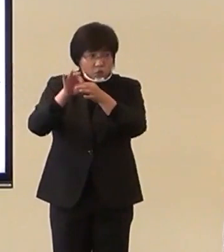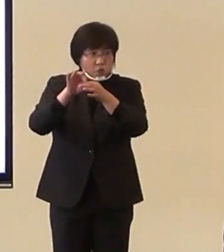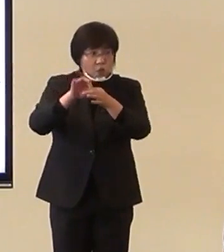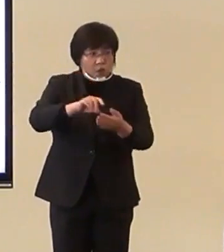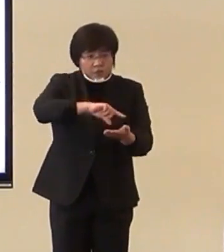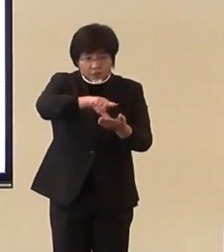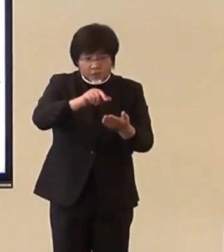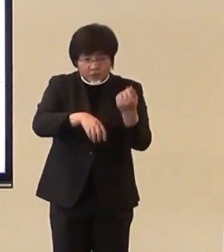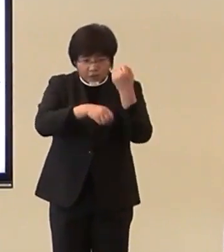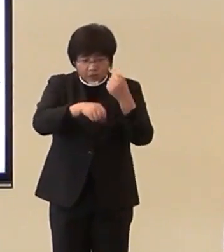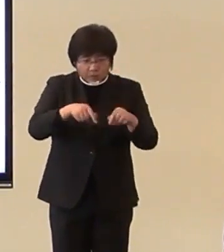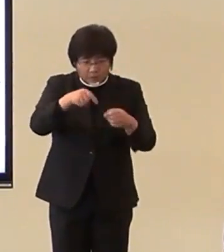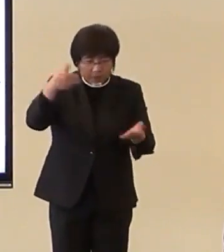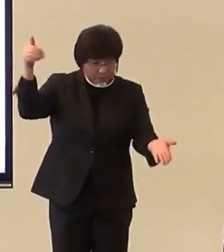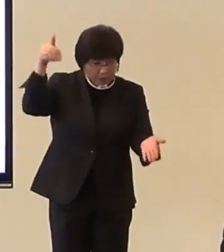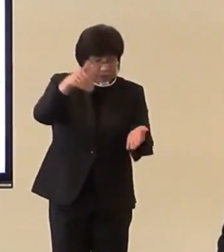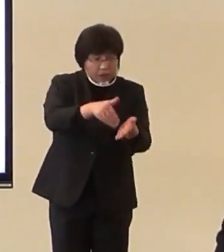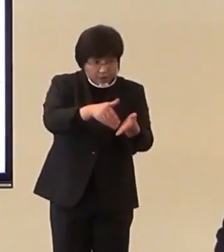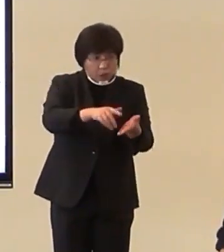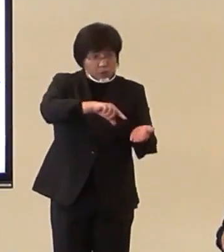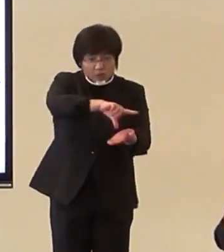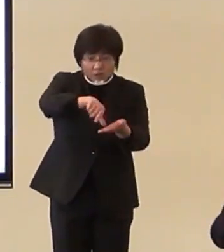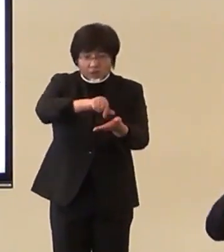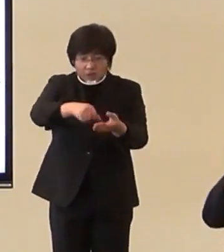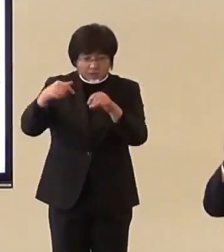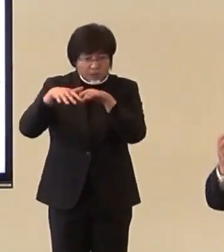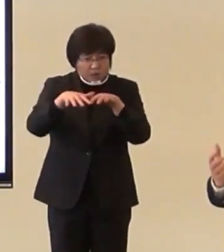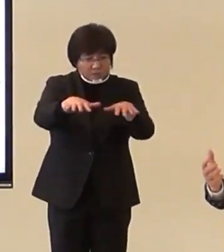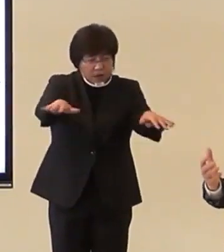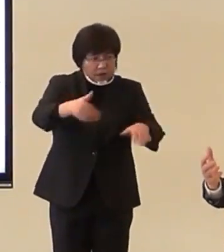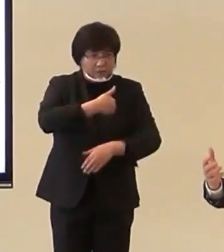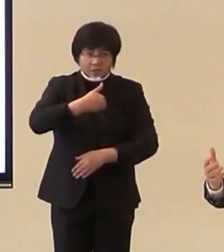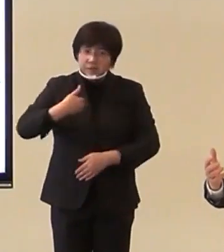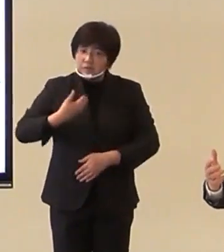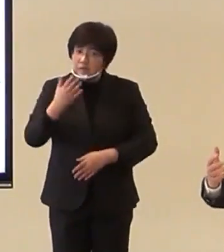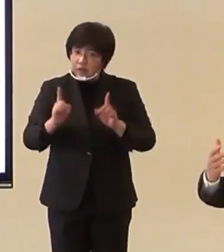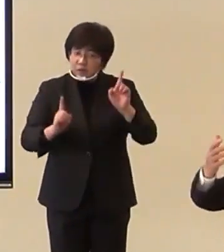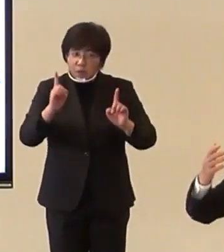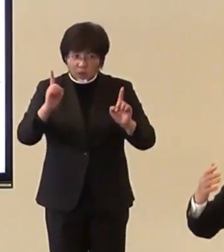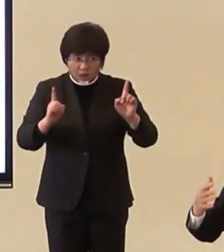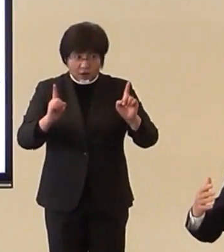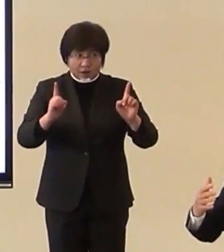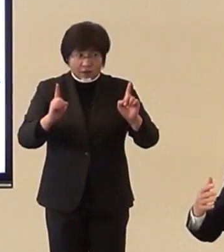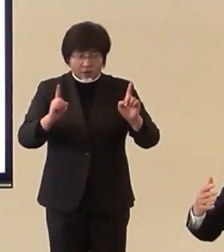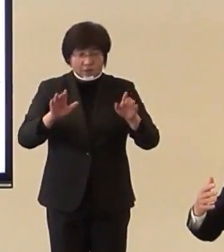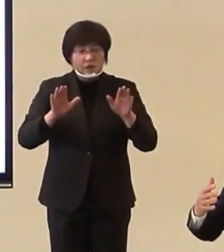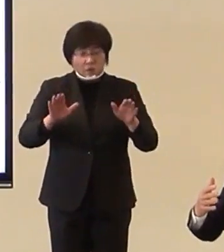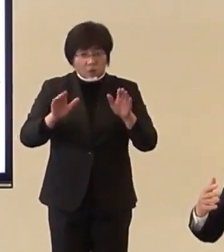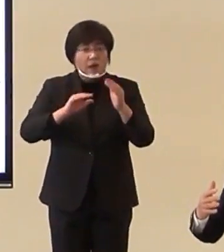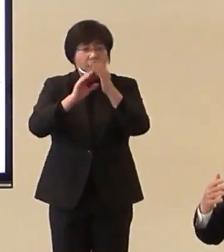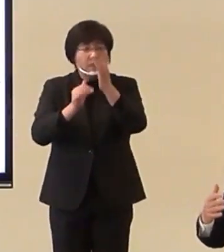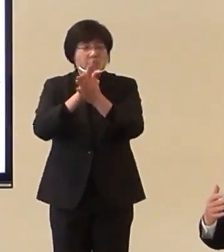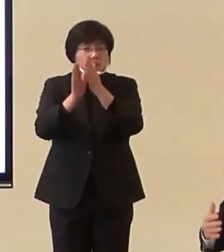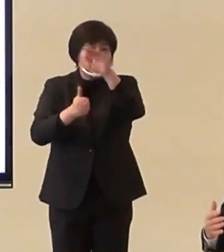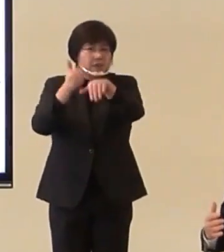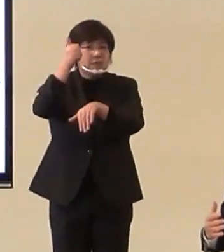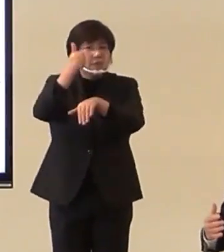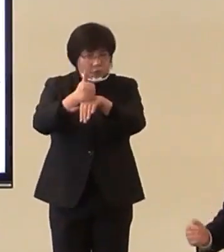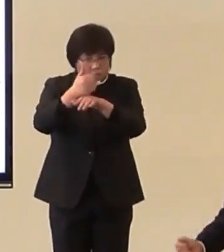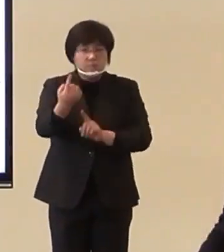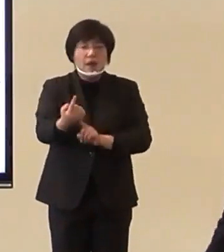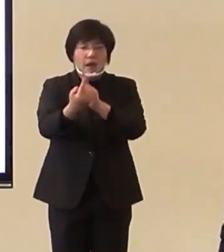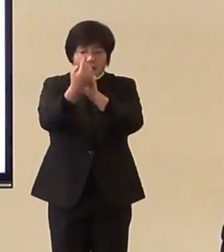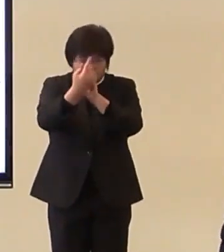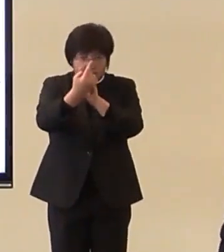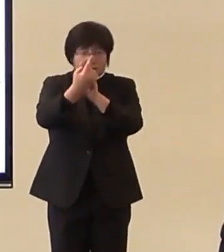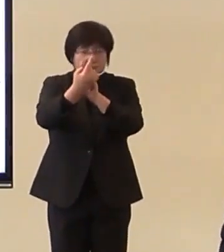まず考えてください、ね、そうすると県知事さんとお話しして県とやりましょう。で、実際にそ